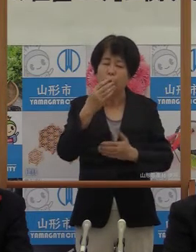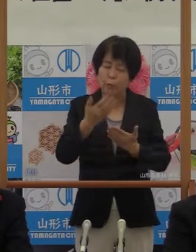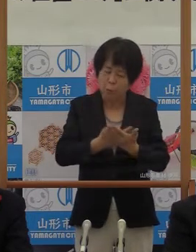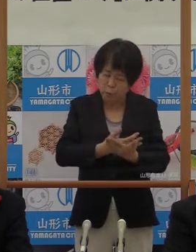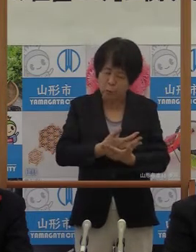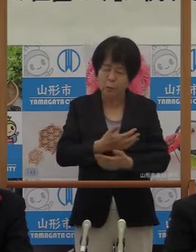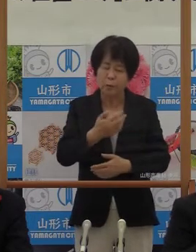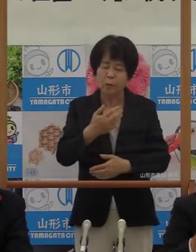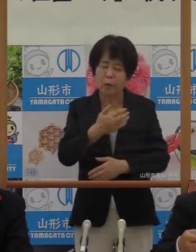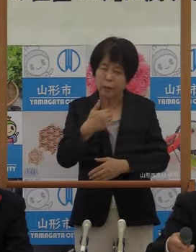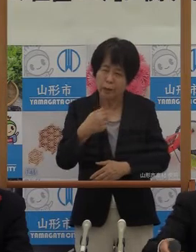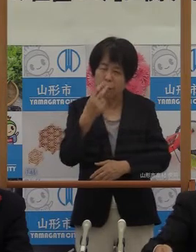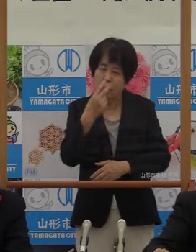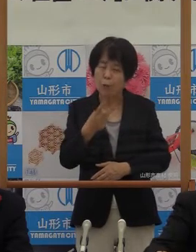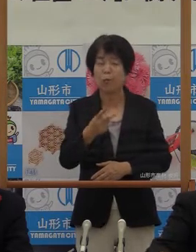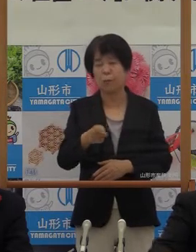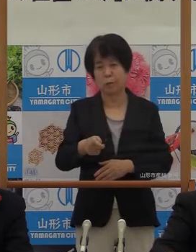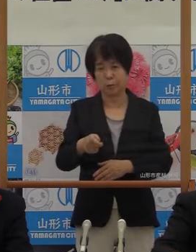ございます。